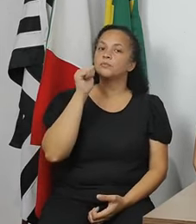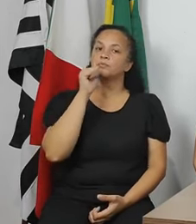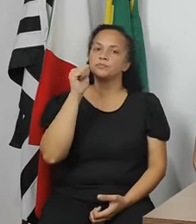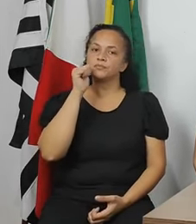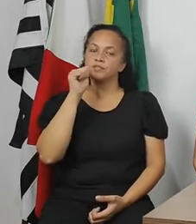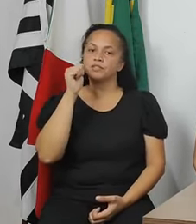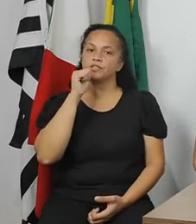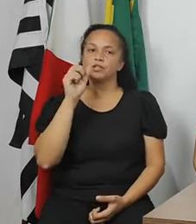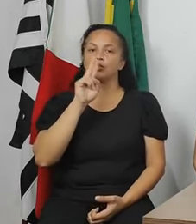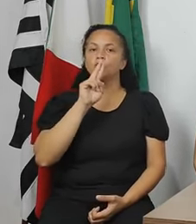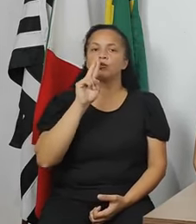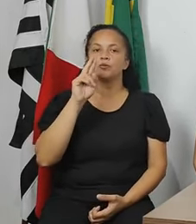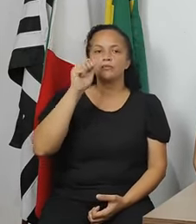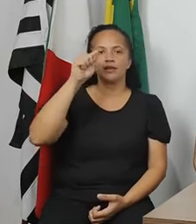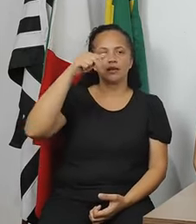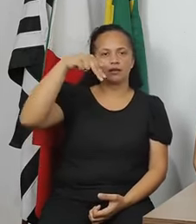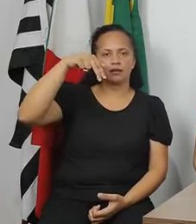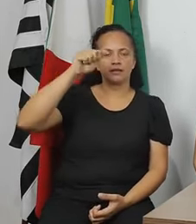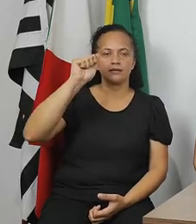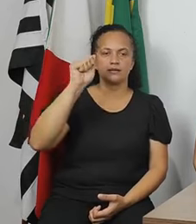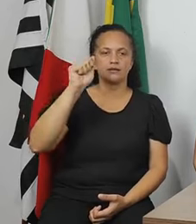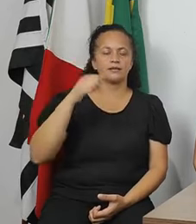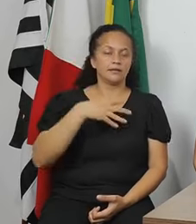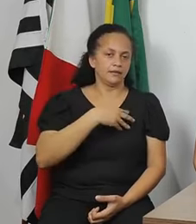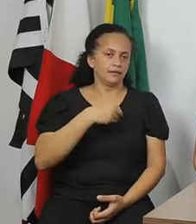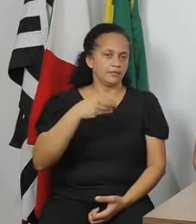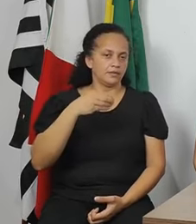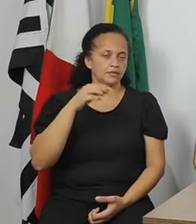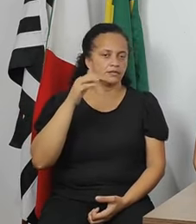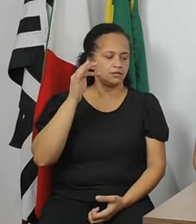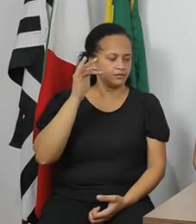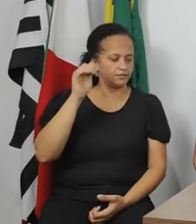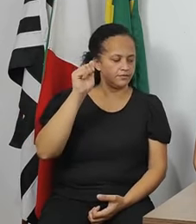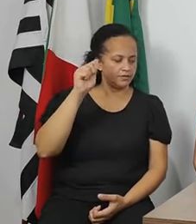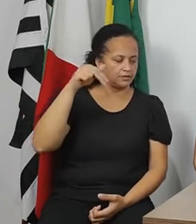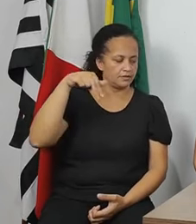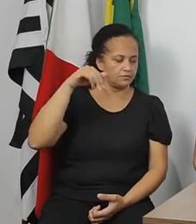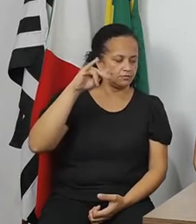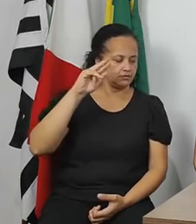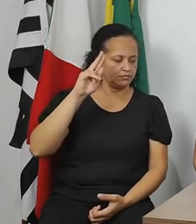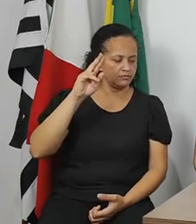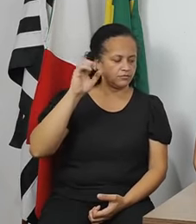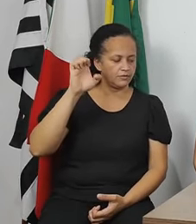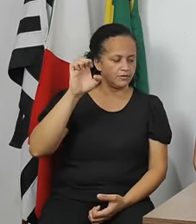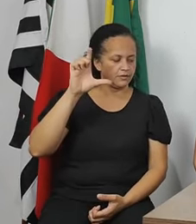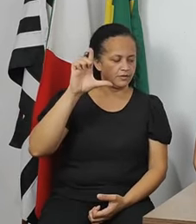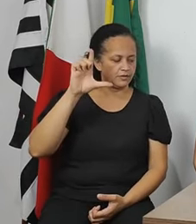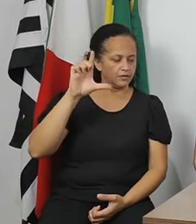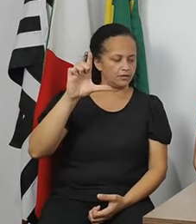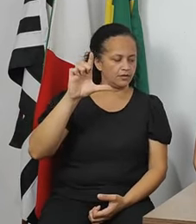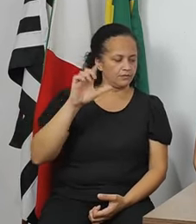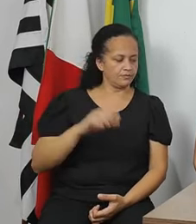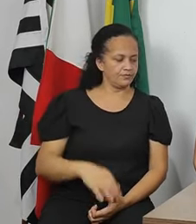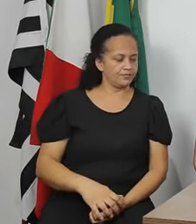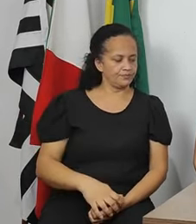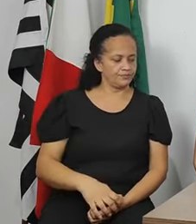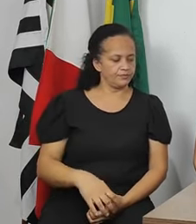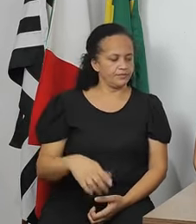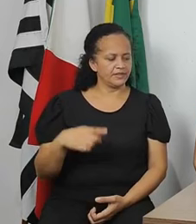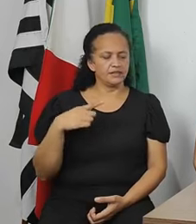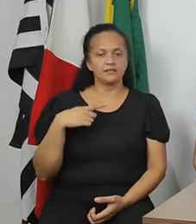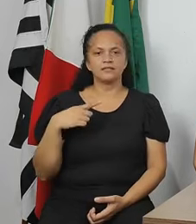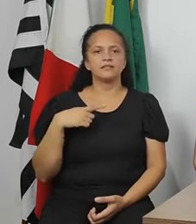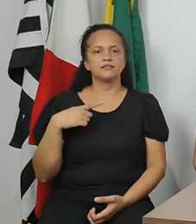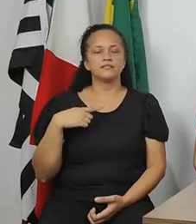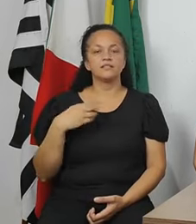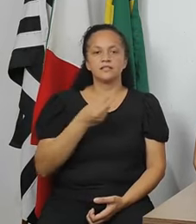Ana, filha de Fanuel, da tribo de Esser, avançada em dias, que vivera com